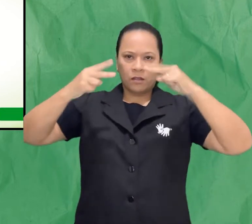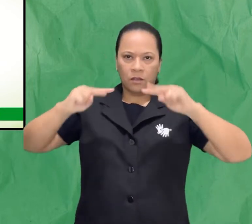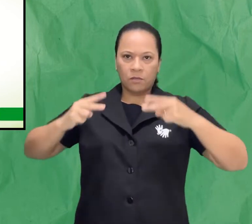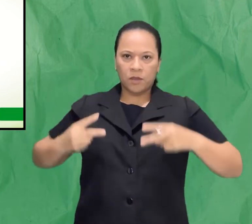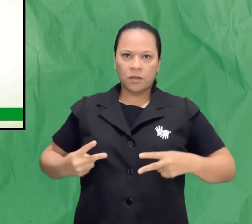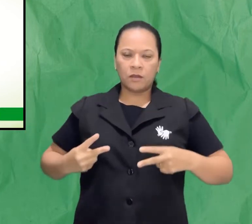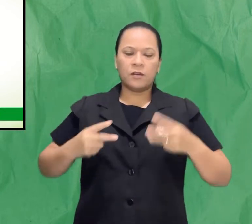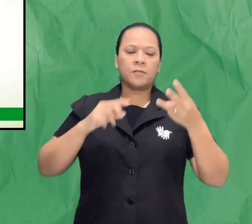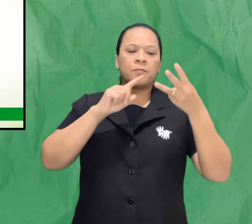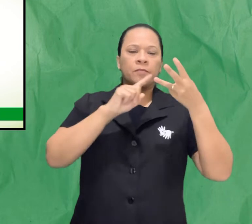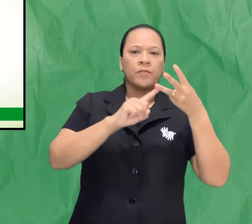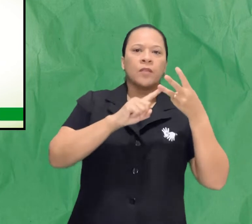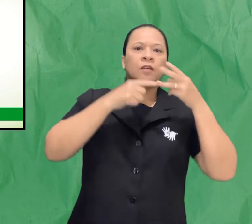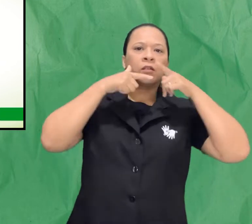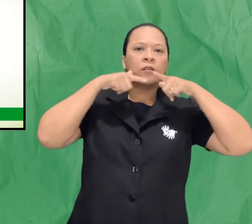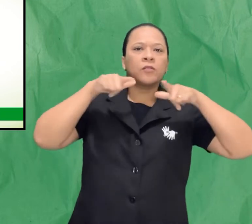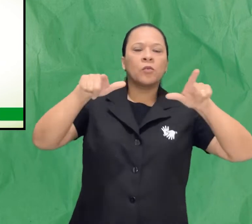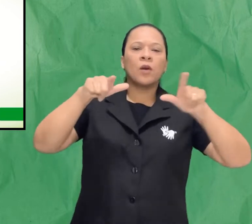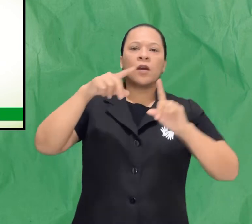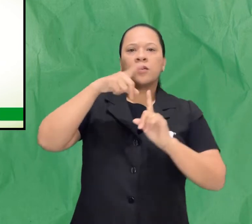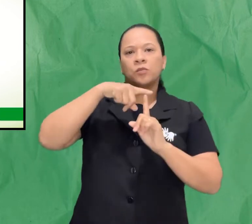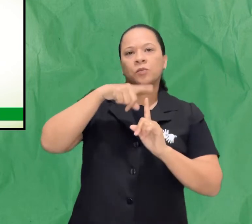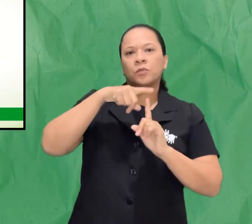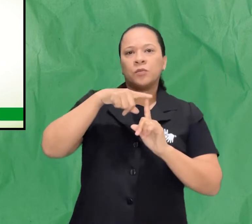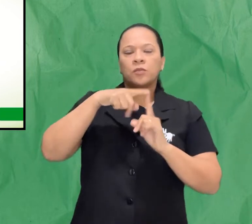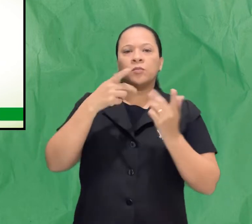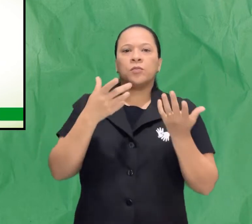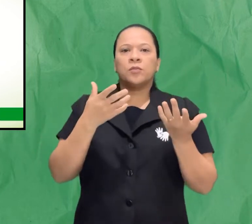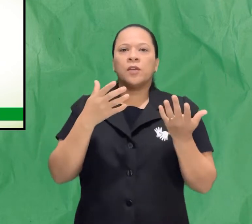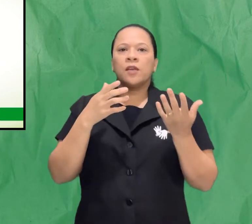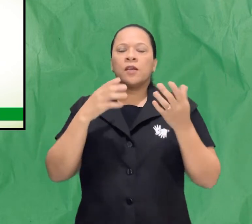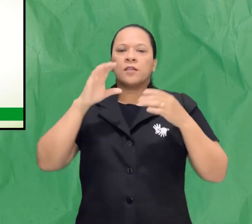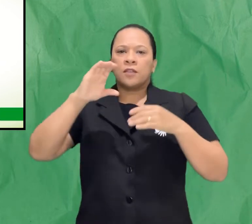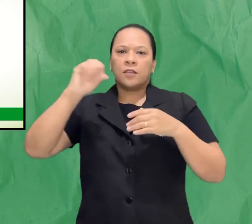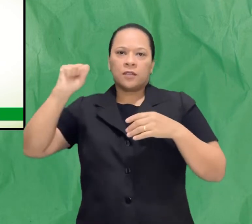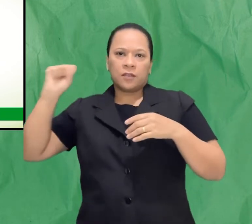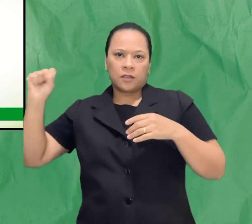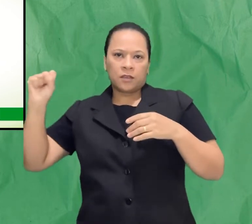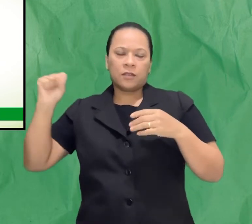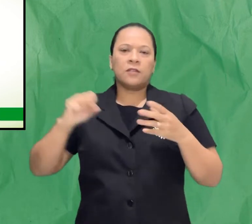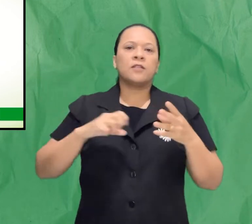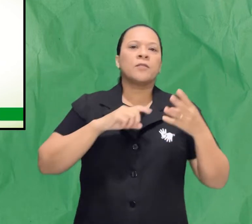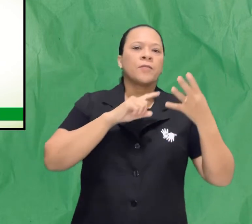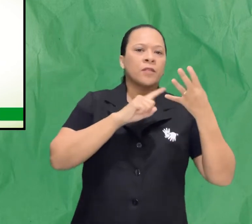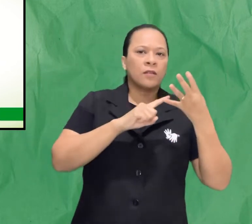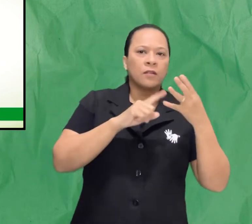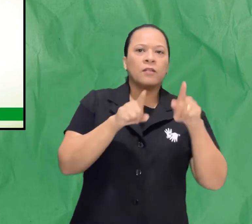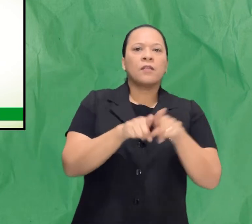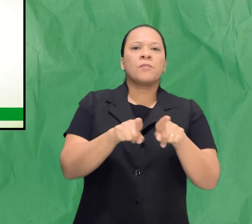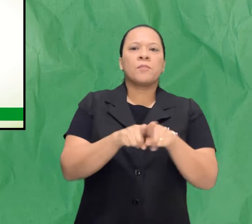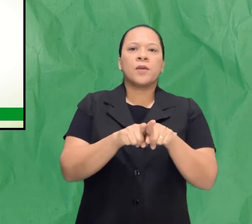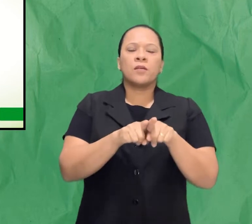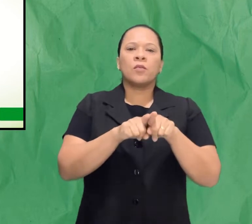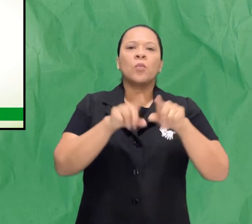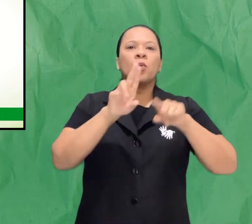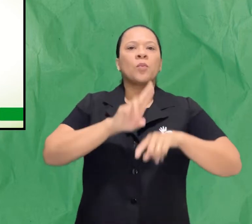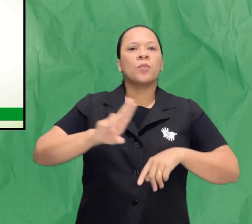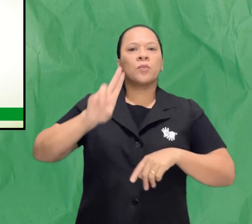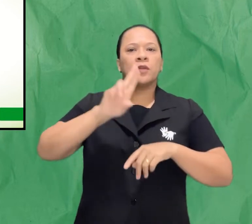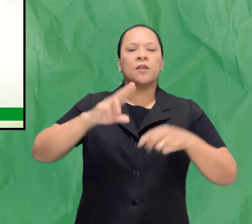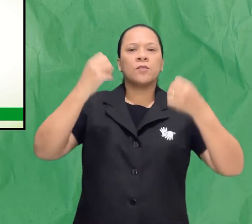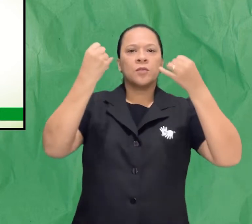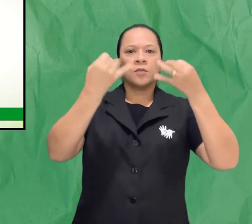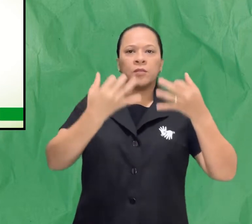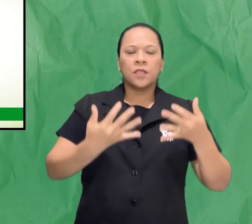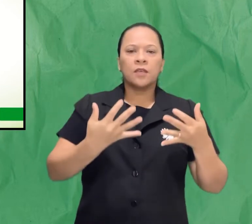HTML, uma linguagem de estilo das páginas chamada CSS, e utilizaremos também um módulo